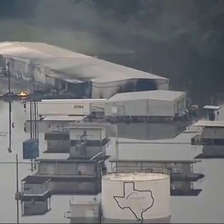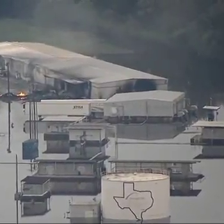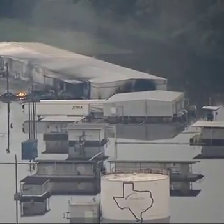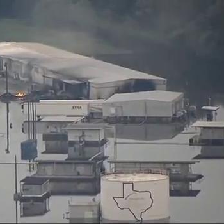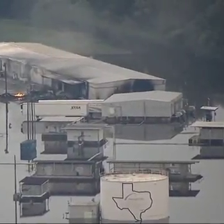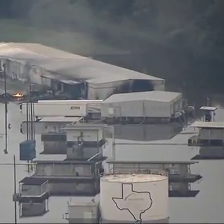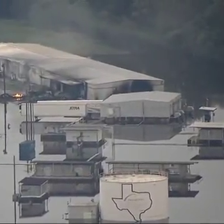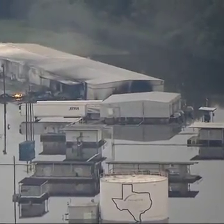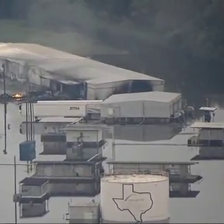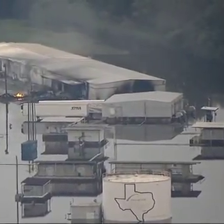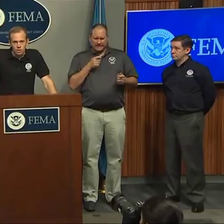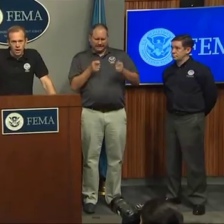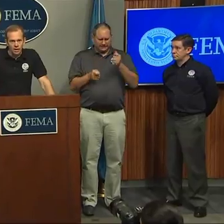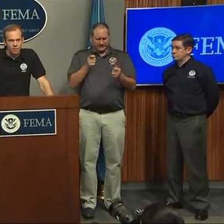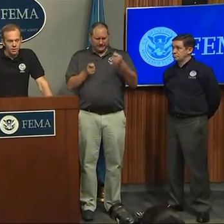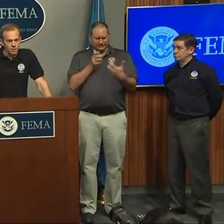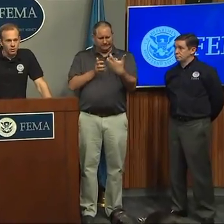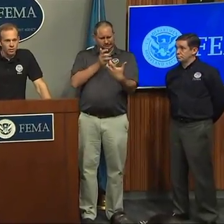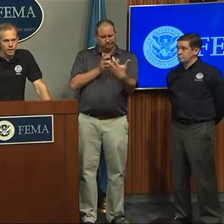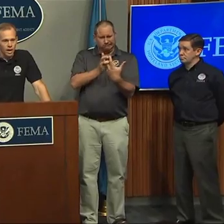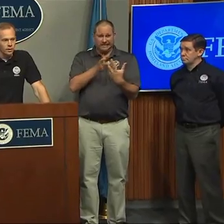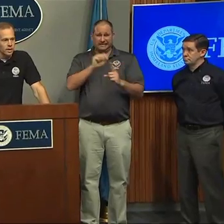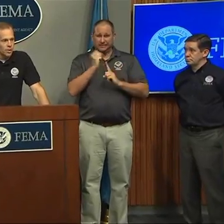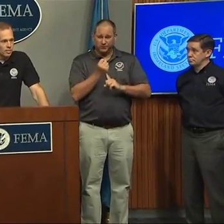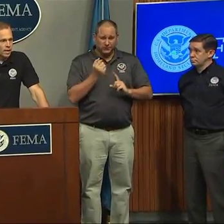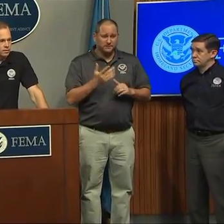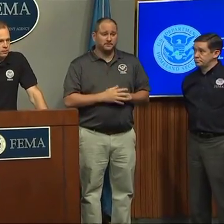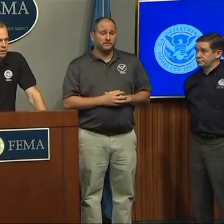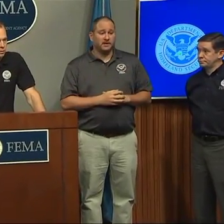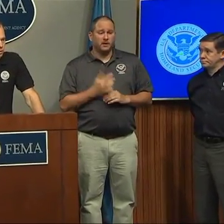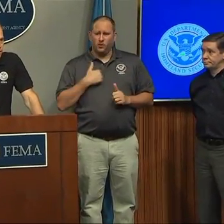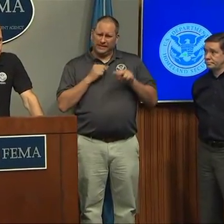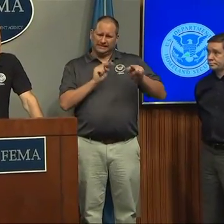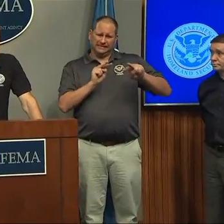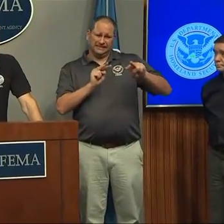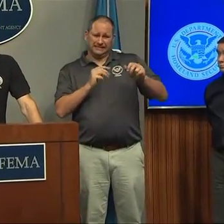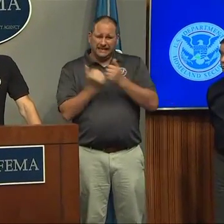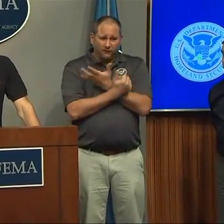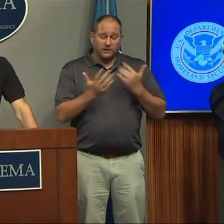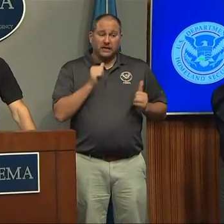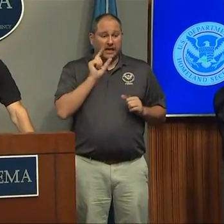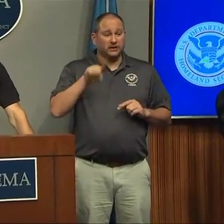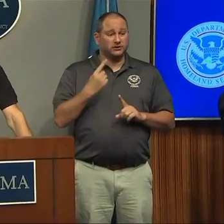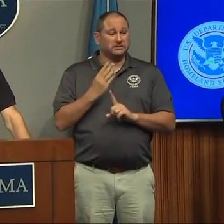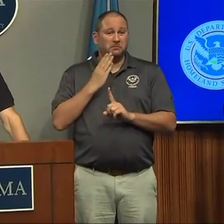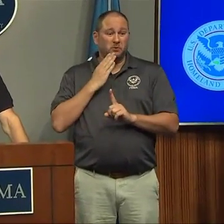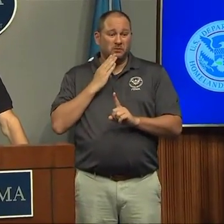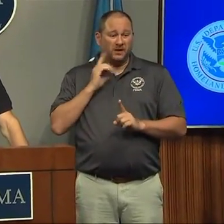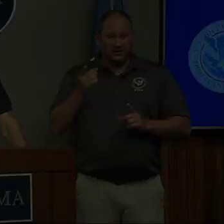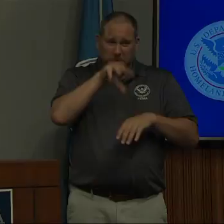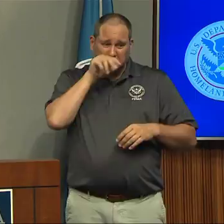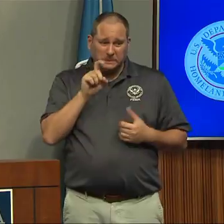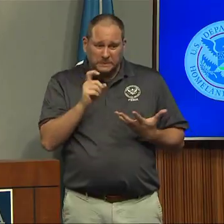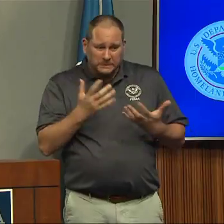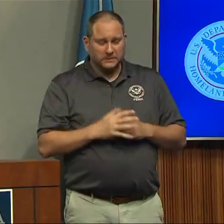Der Leiter der US-amerikanischen Katastrophenschutzbehörde, Brock Long, bestätigte, dass der austretende Rauch eine Gefahr für die Bevölkerung